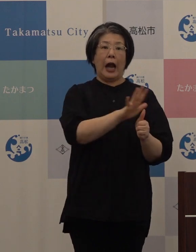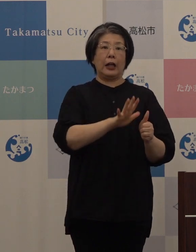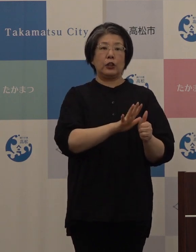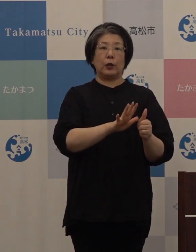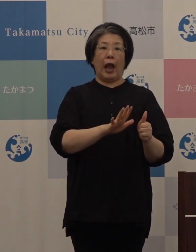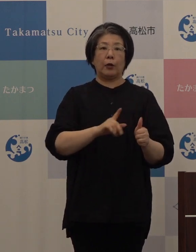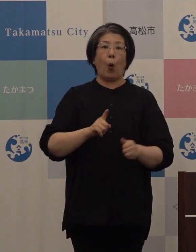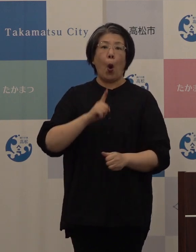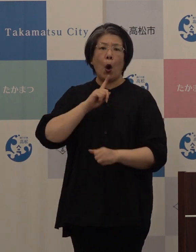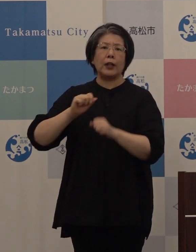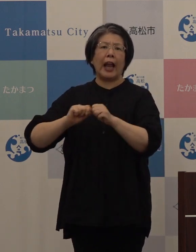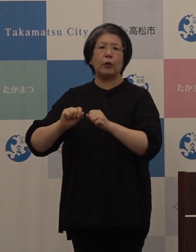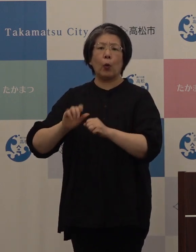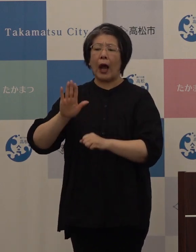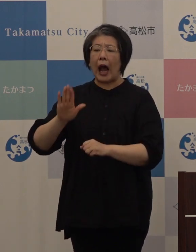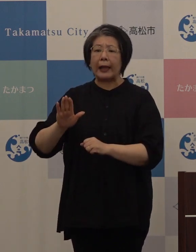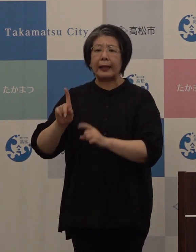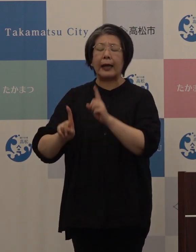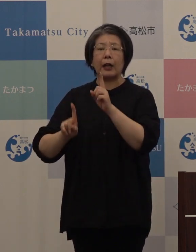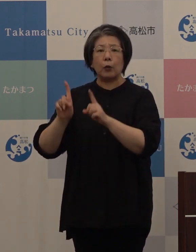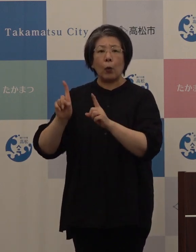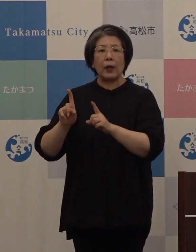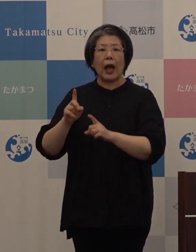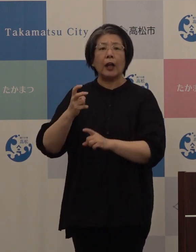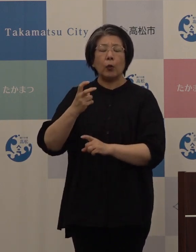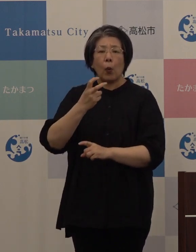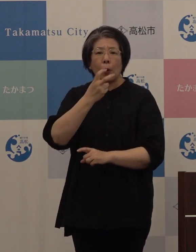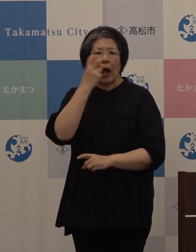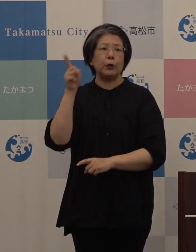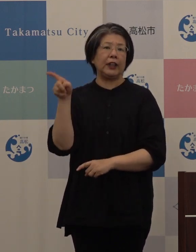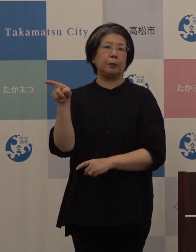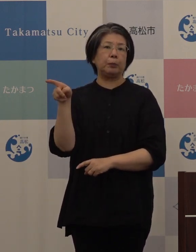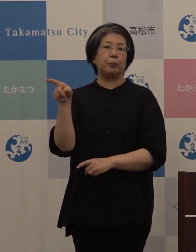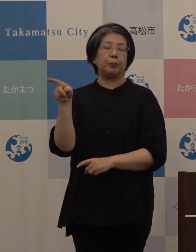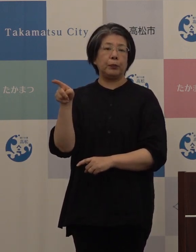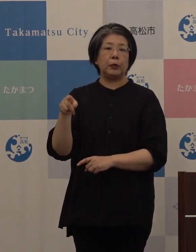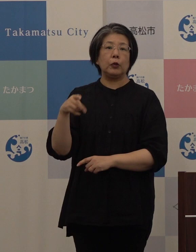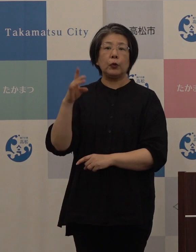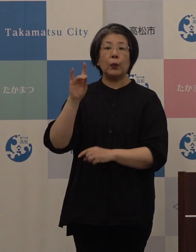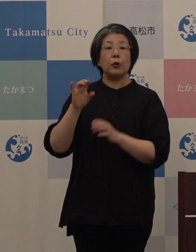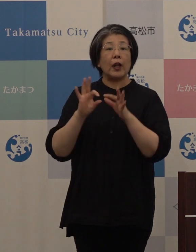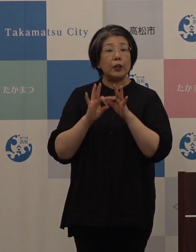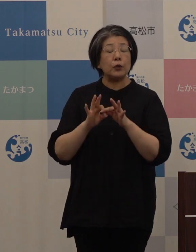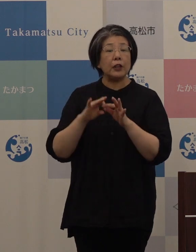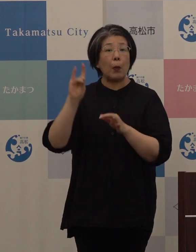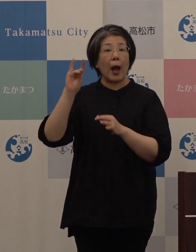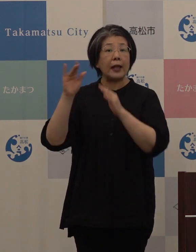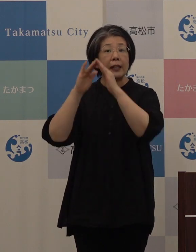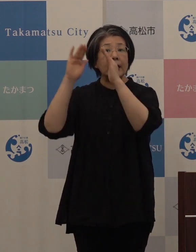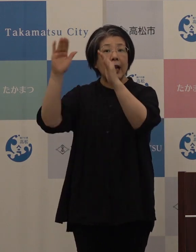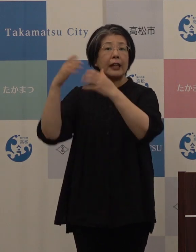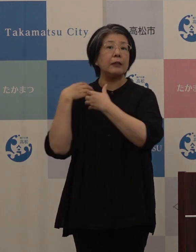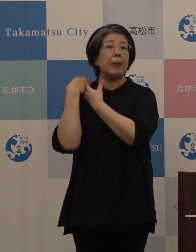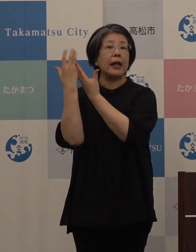があったかどうかという事実認定でございますので、まあ、そこについては議会側にお任せしたいというふうに思っております